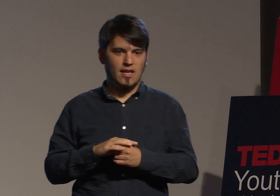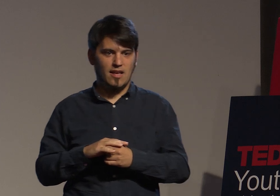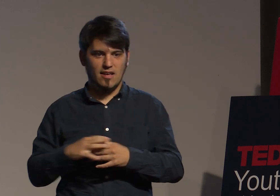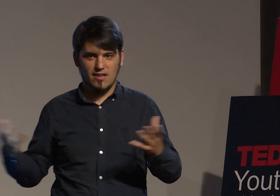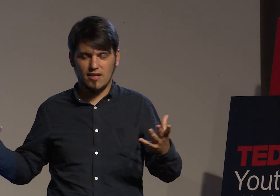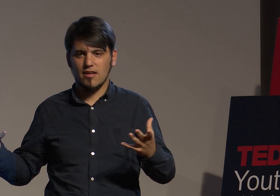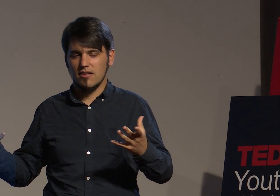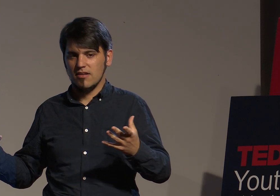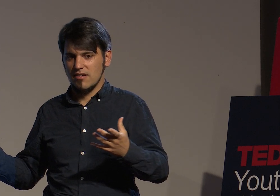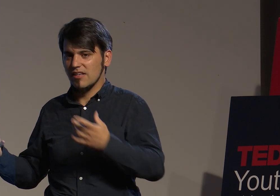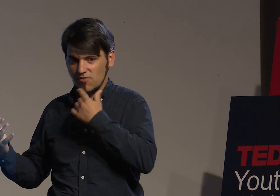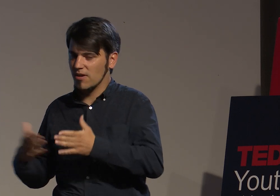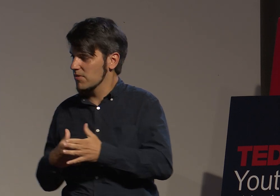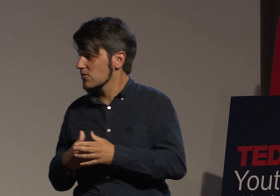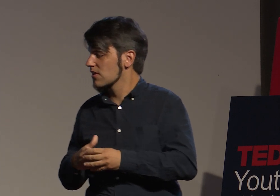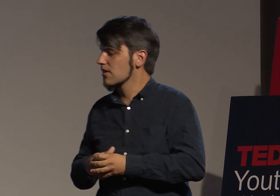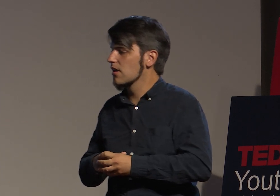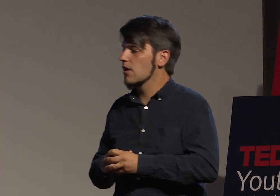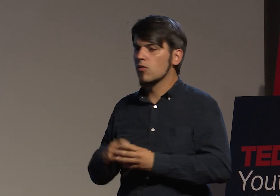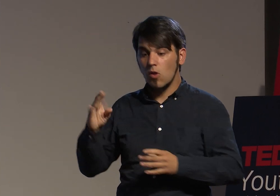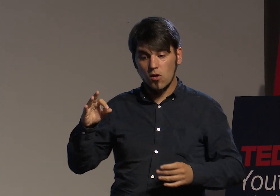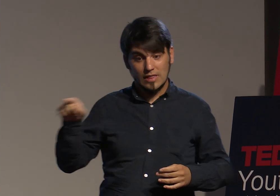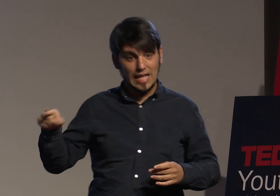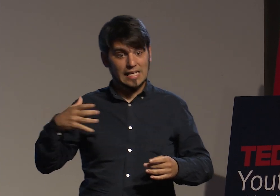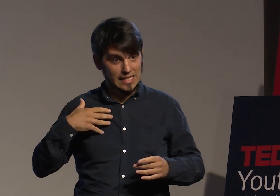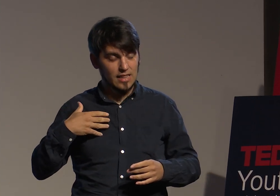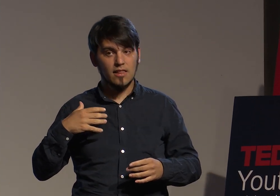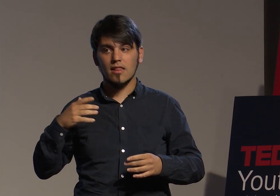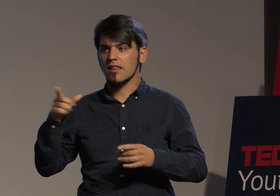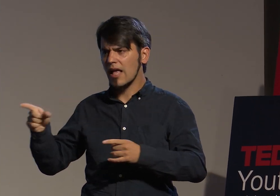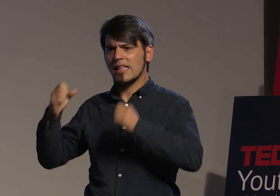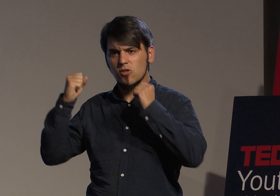Защо? Основният отговор на този въпрос е, защото глухите се чувствали потиснати от чуващите.